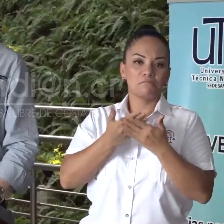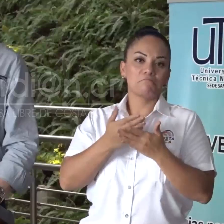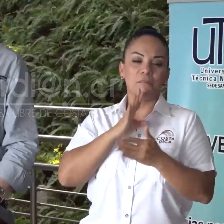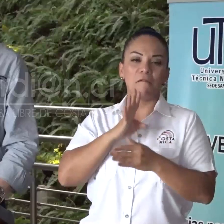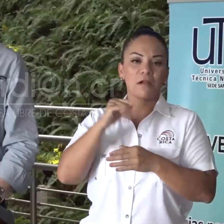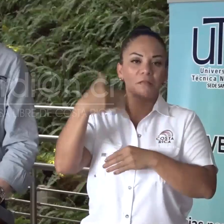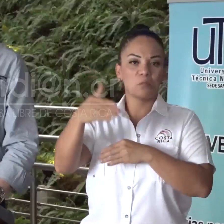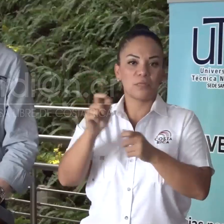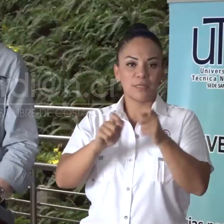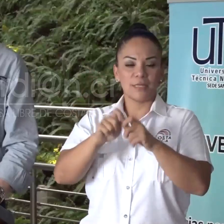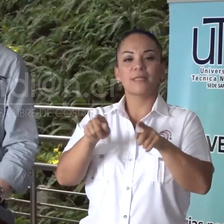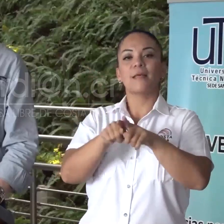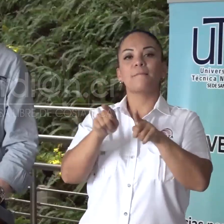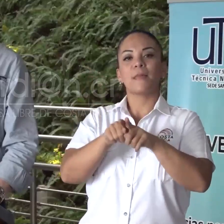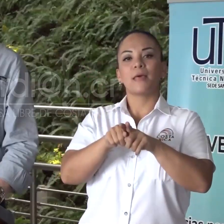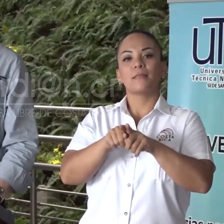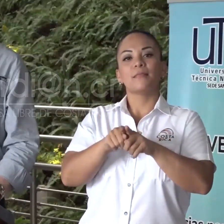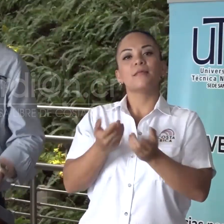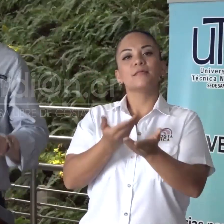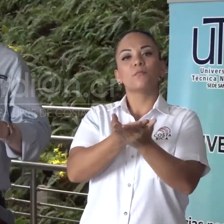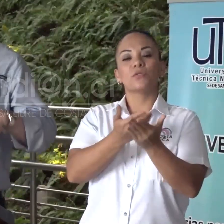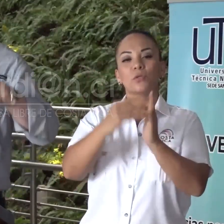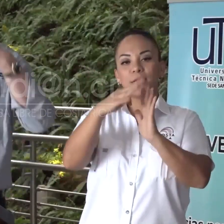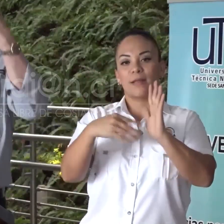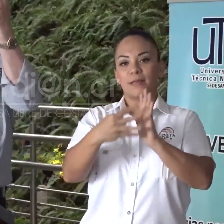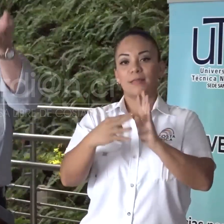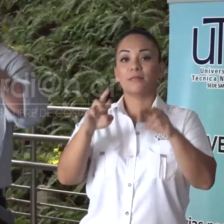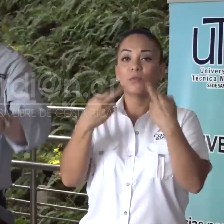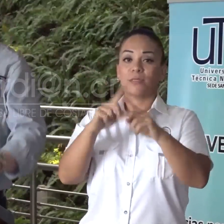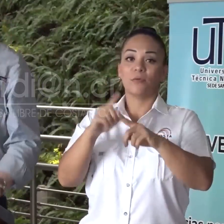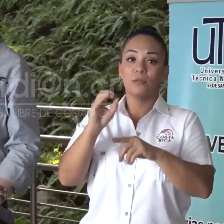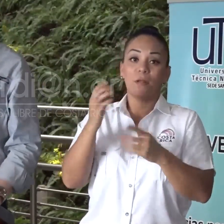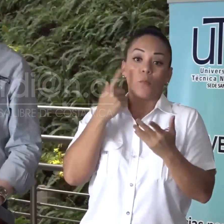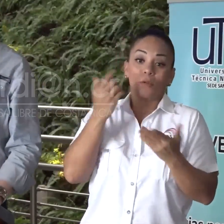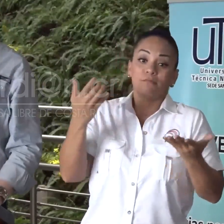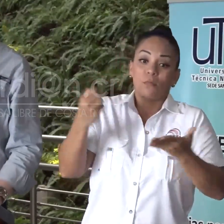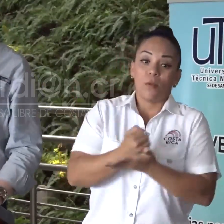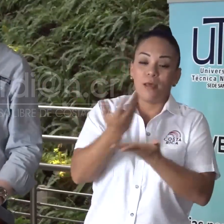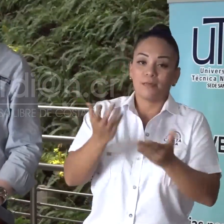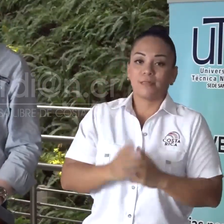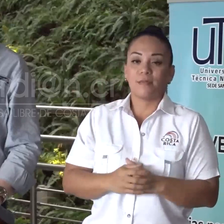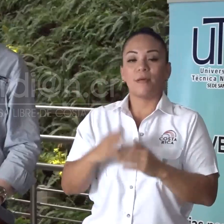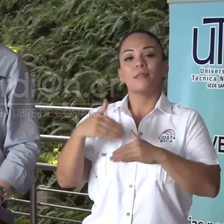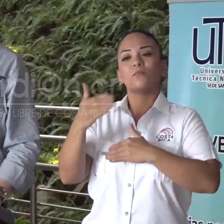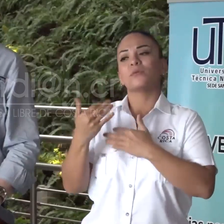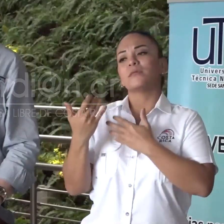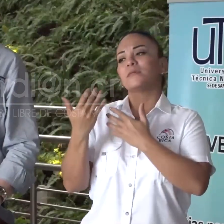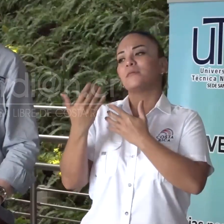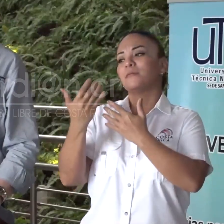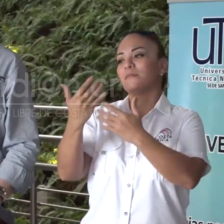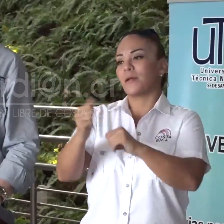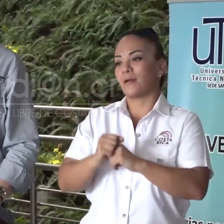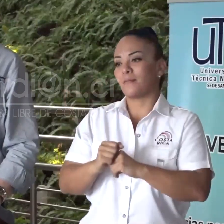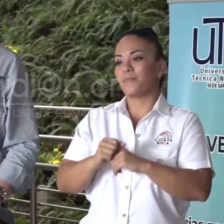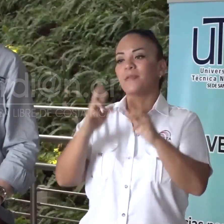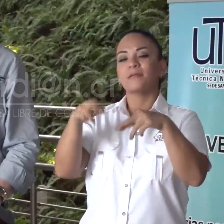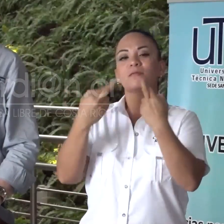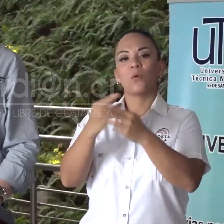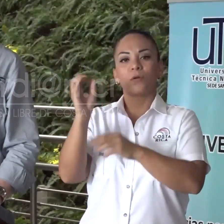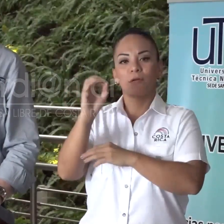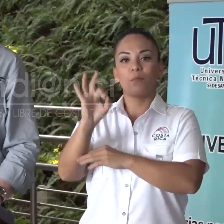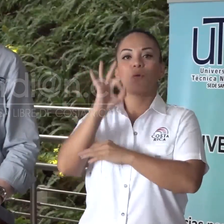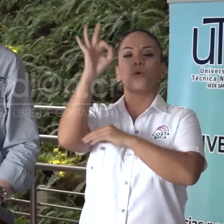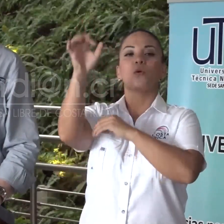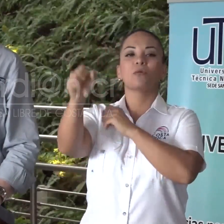disponibilidad de agenda en la sesión extraordinaria, porque qué lástima sería tener que esperarse a la sesión ordinaria el